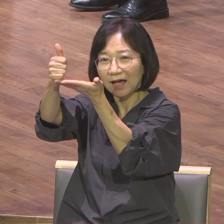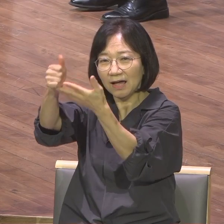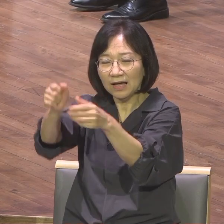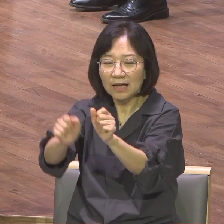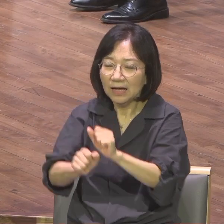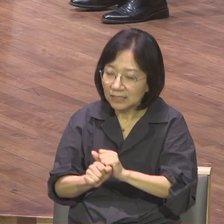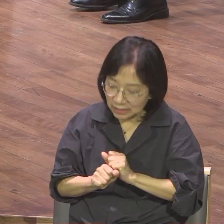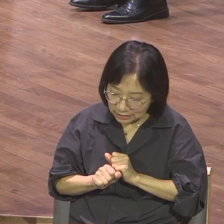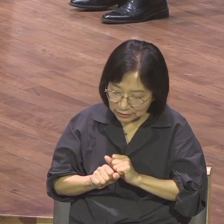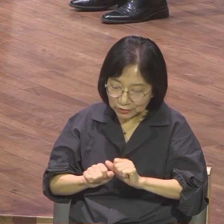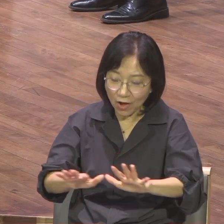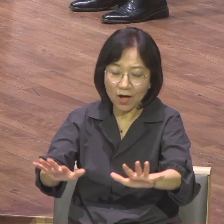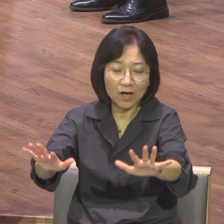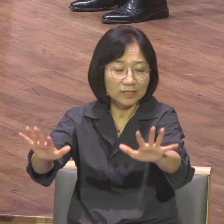흔 120